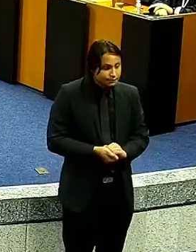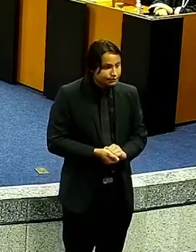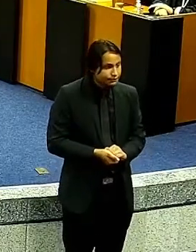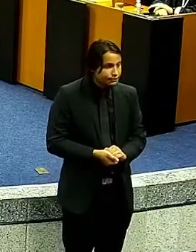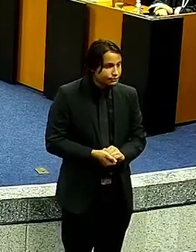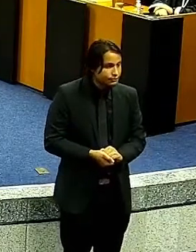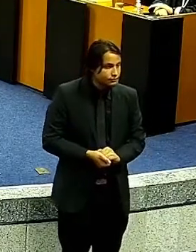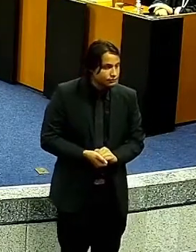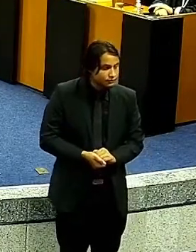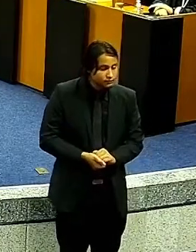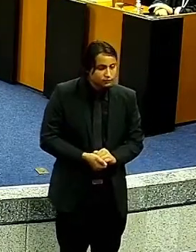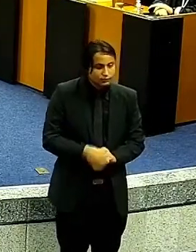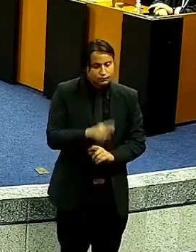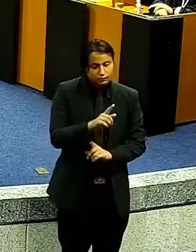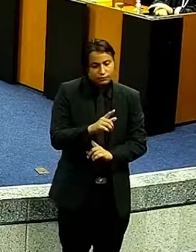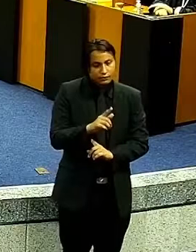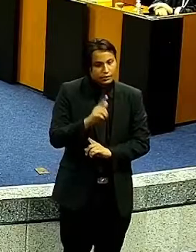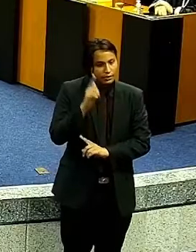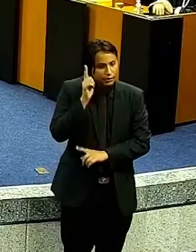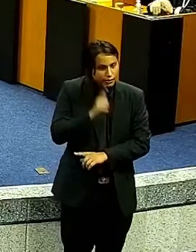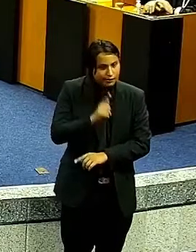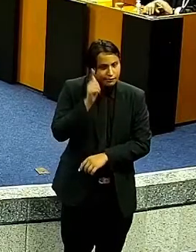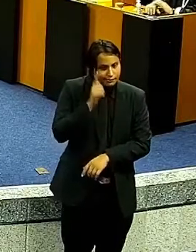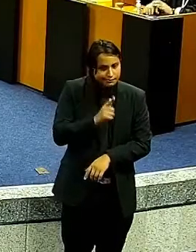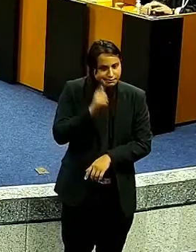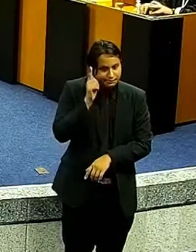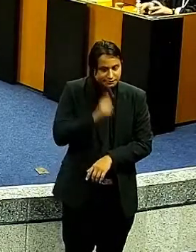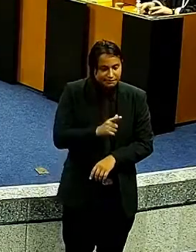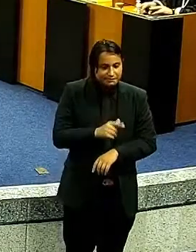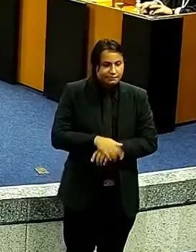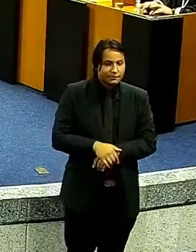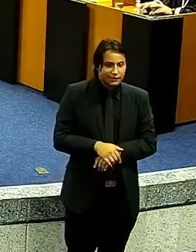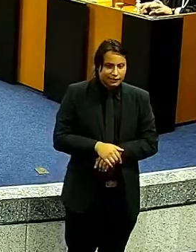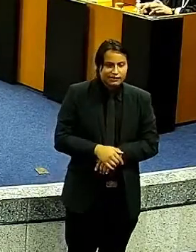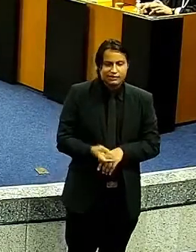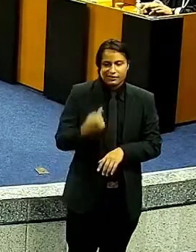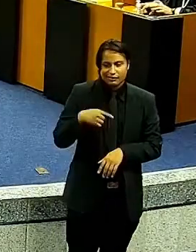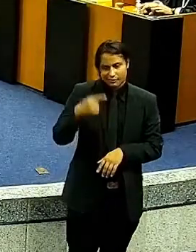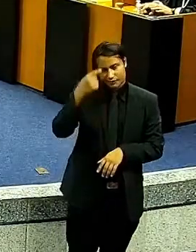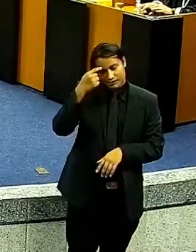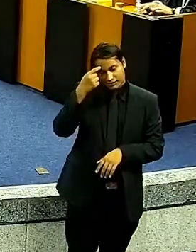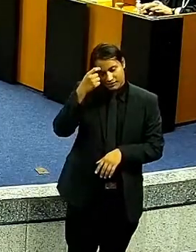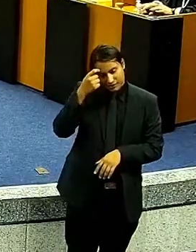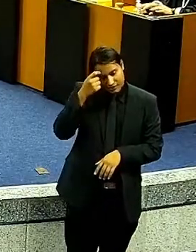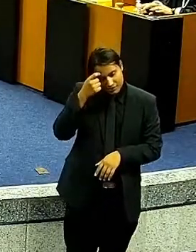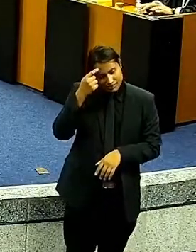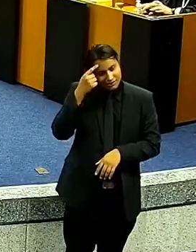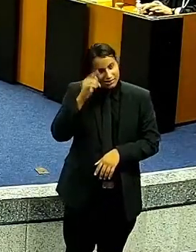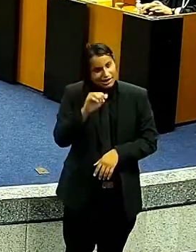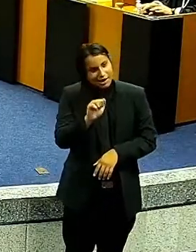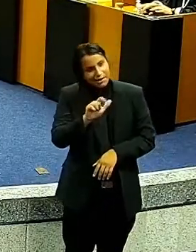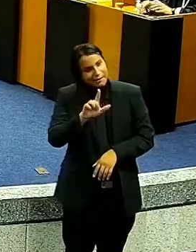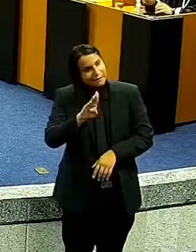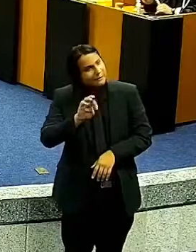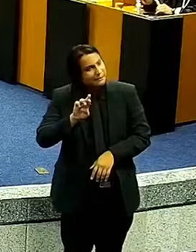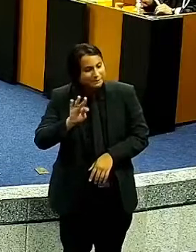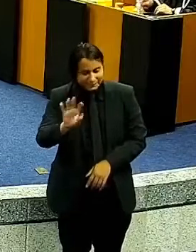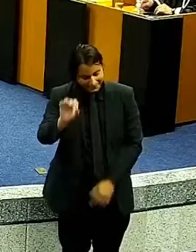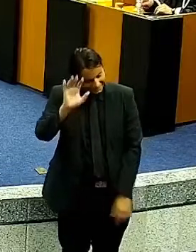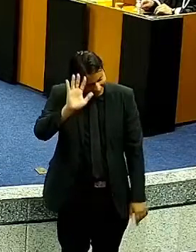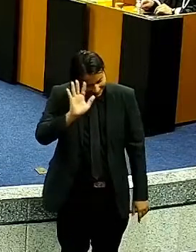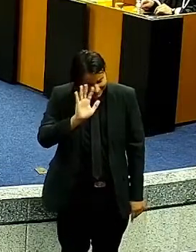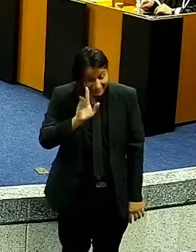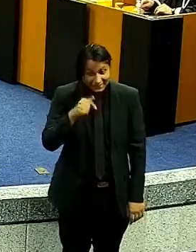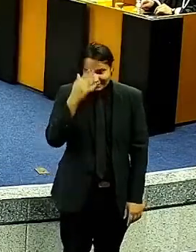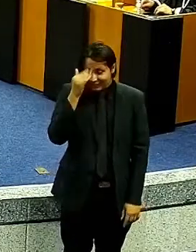Doutor Dr Gabriel fortado ainda tava na cabeça que era o Dr Alberto né mas